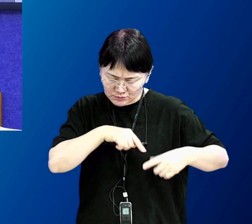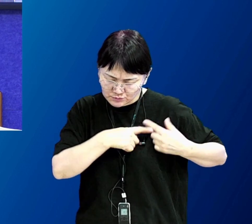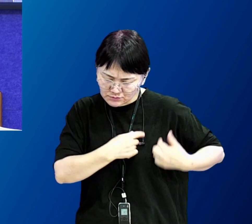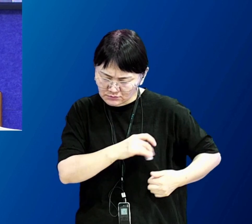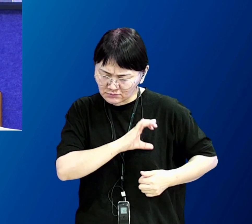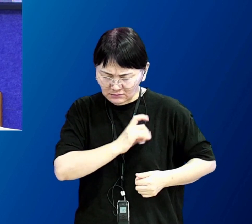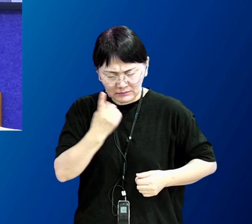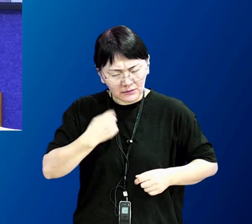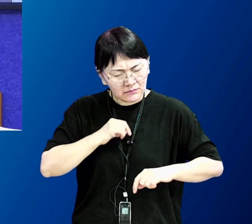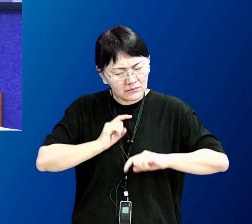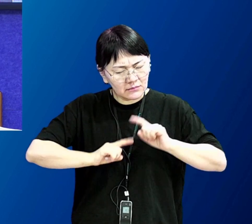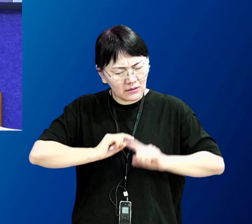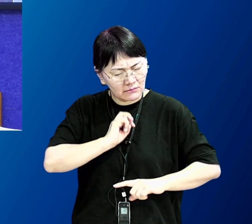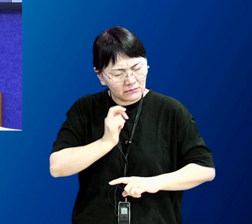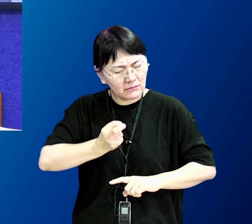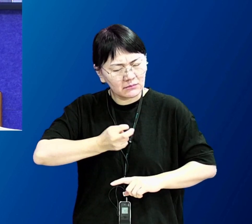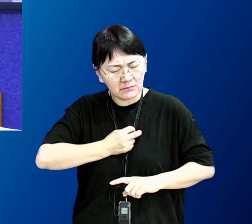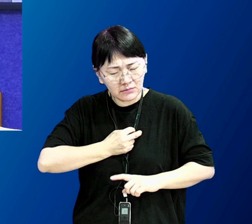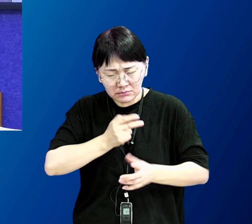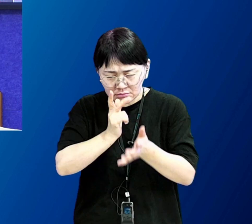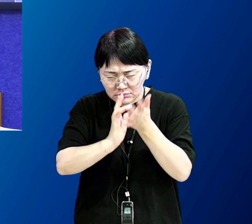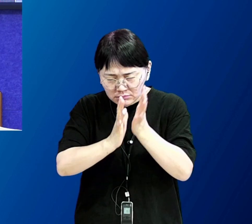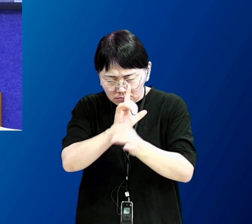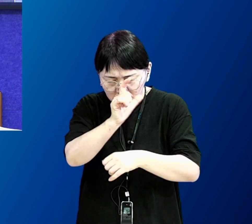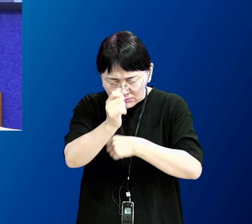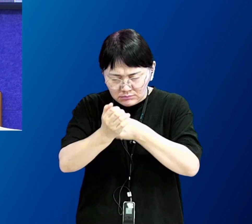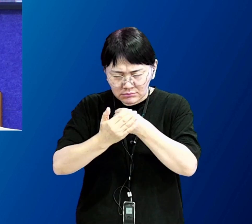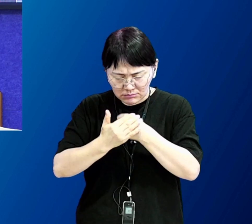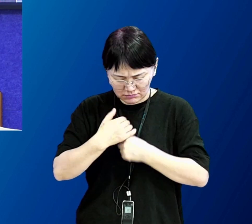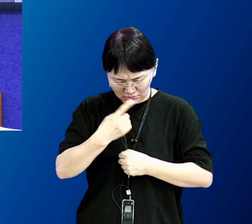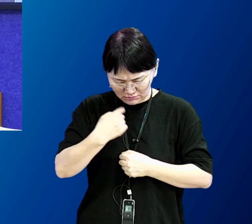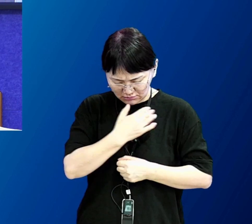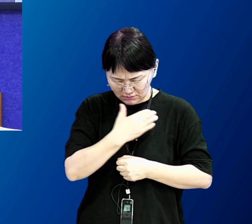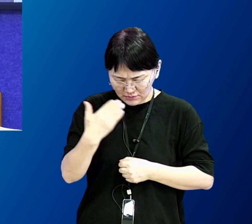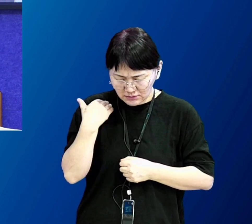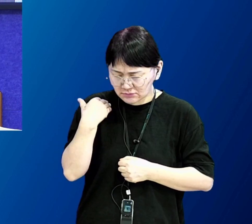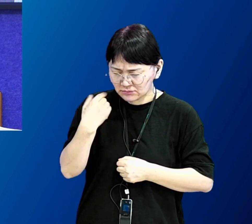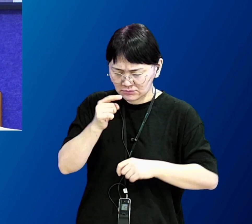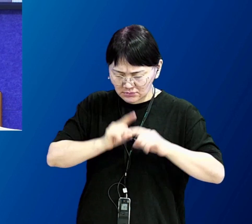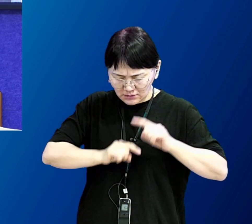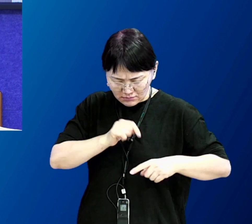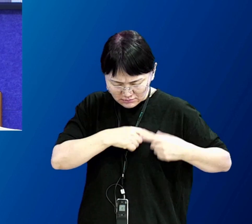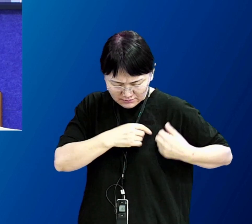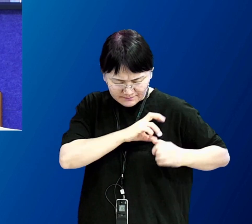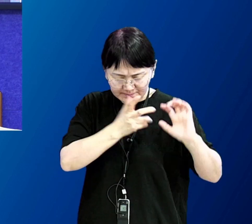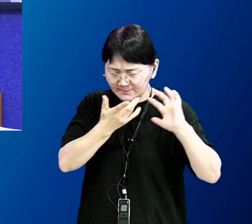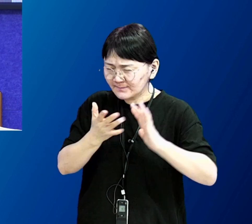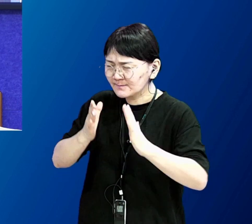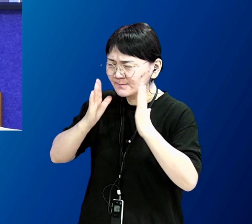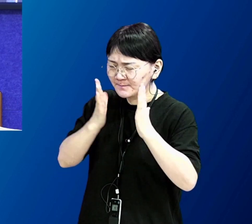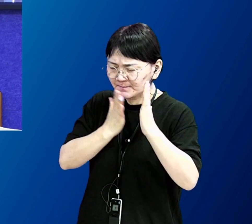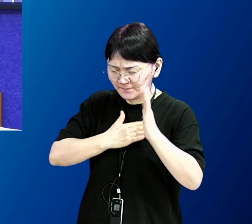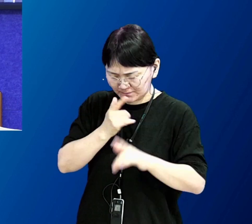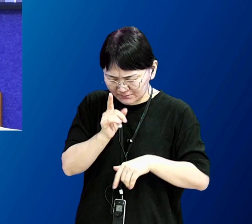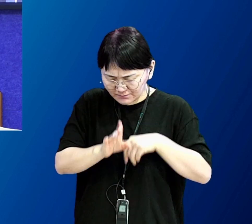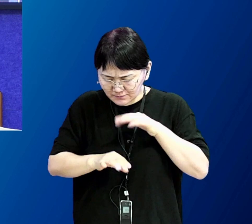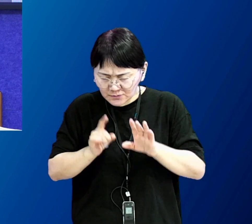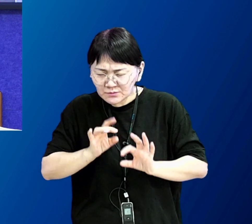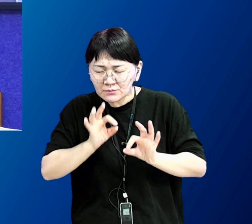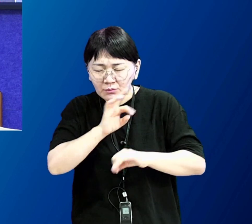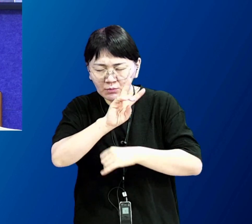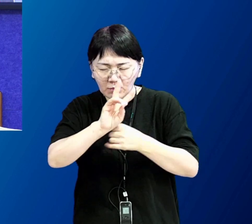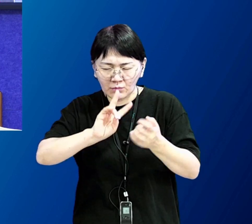ямар байх ёстой вэ гэдгийг, эзнийг ямар зүрх сэтгэлээр хайрлах ёстой вэ гэдгийг сурсан тийм цаг болоход та тусалж